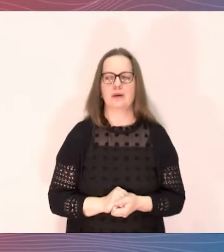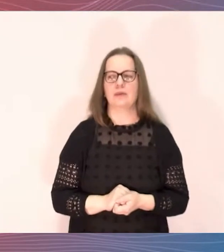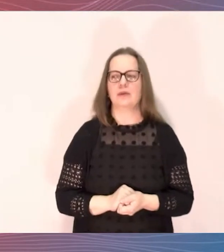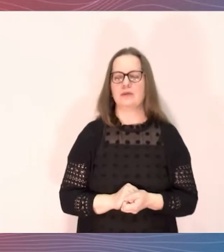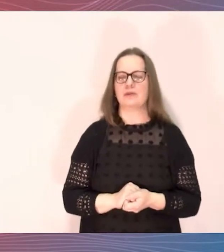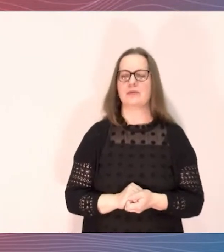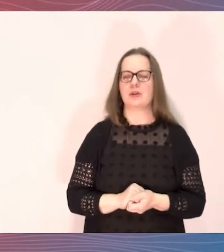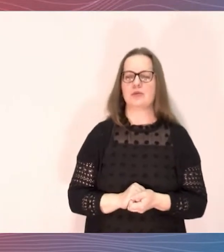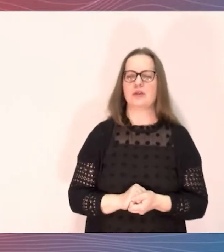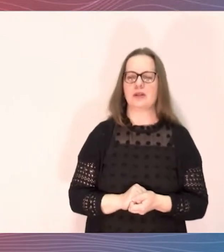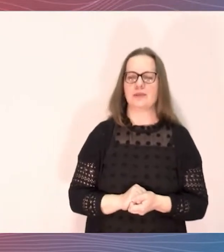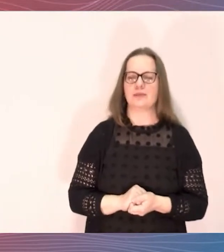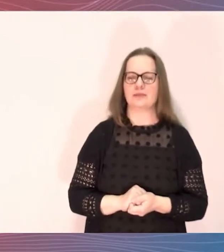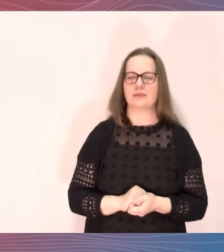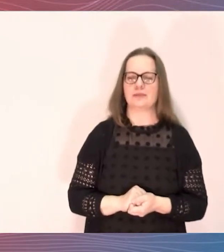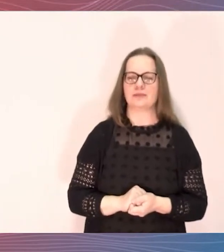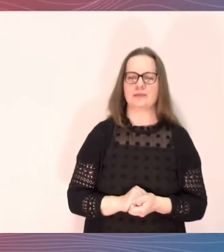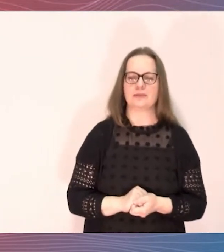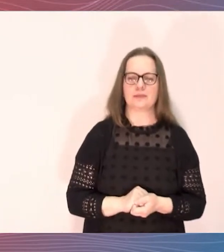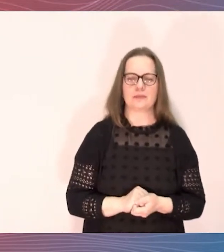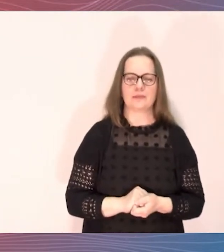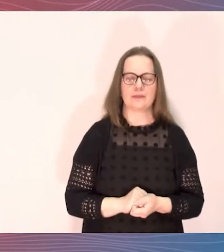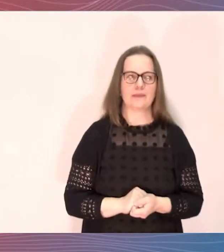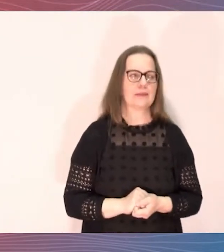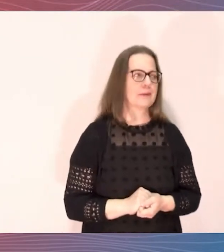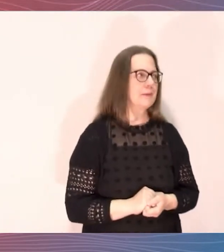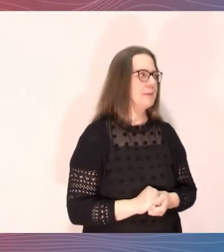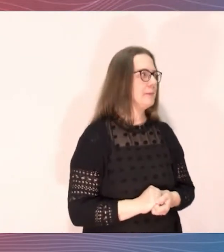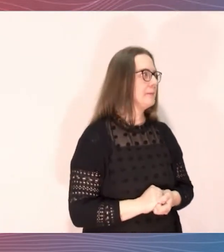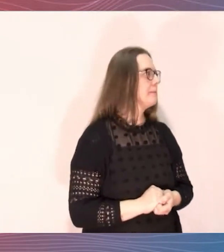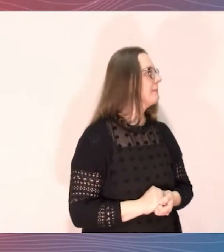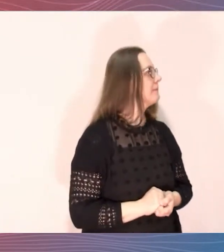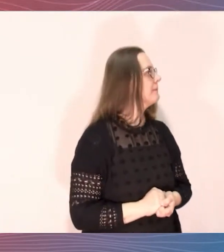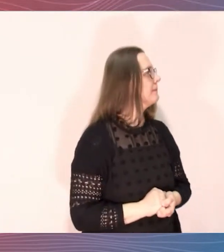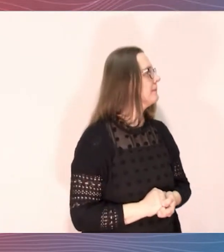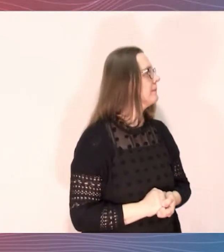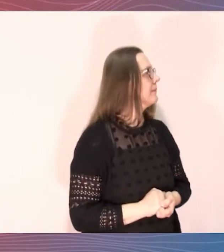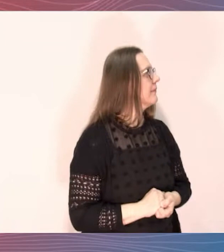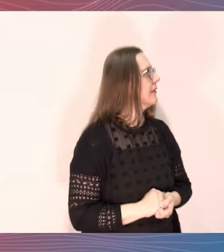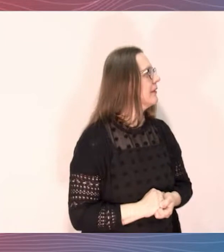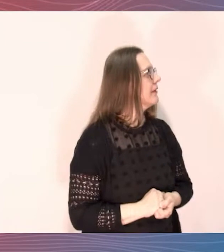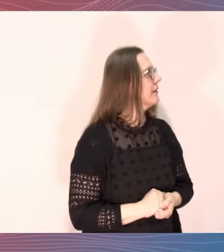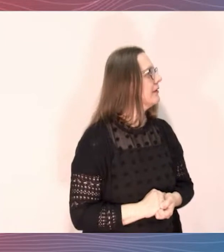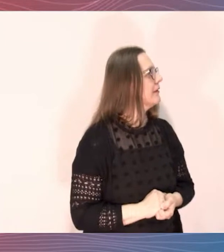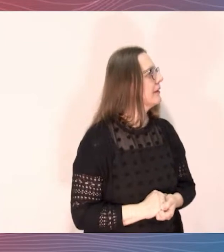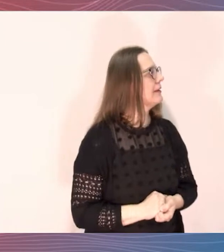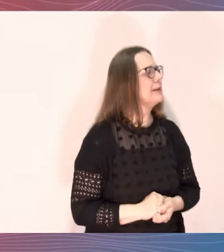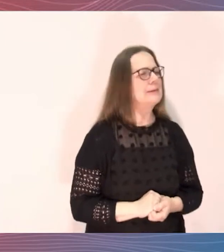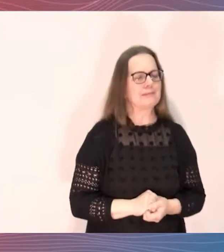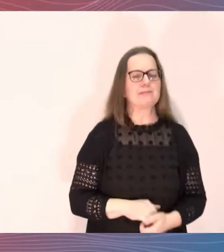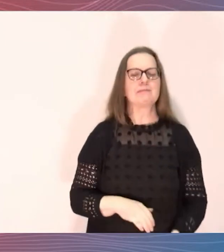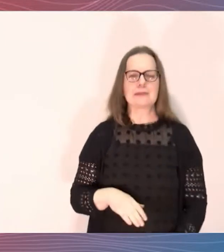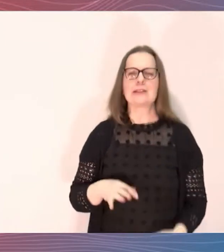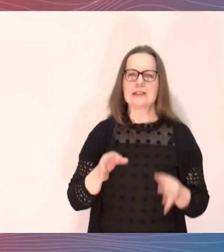propósito, porquanto aos que de antemão o conheceu, também os predestinou. Para quê?